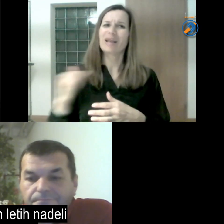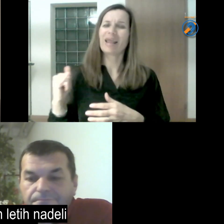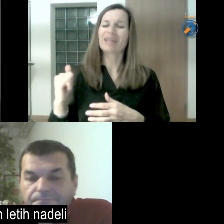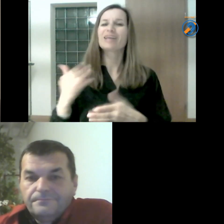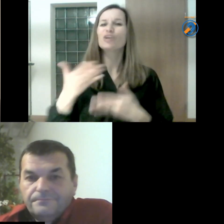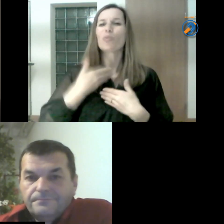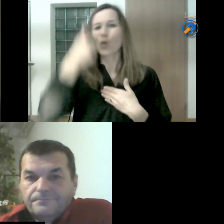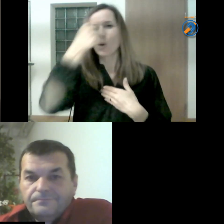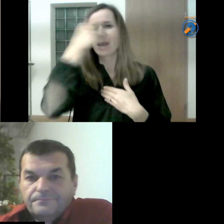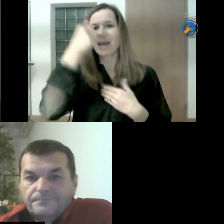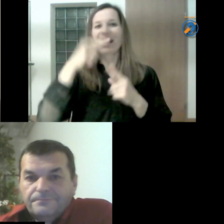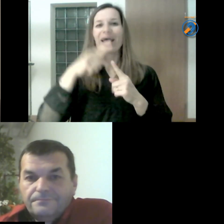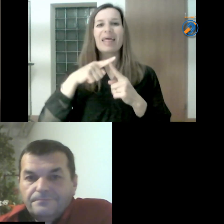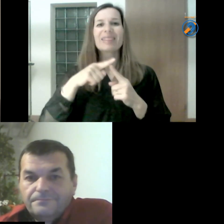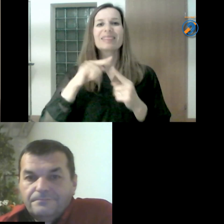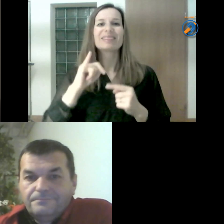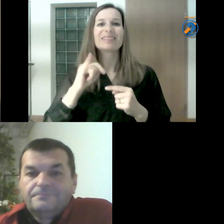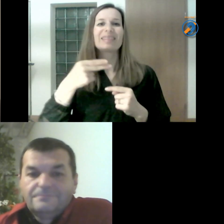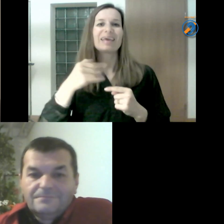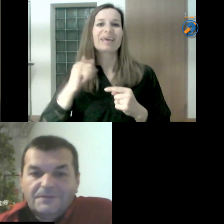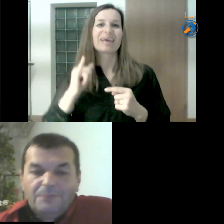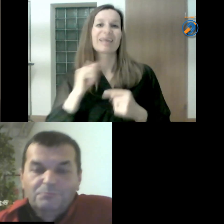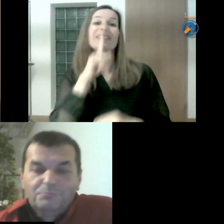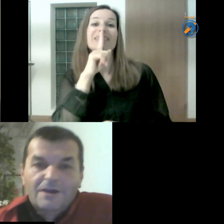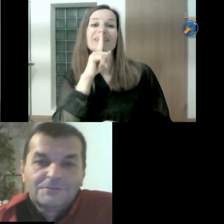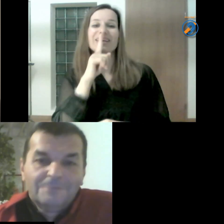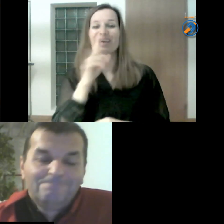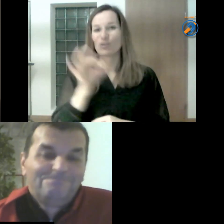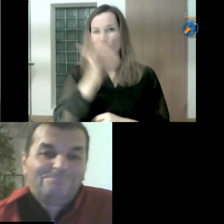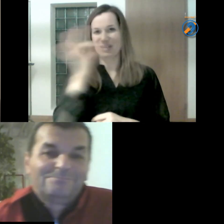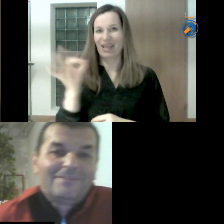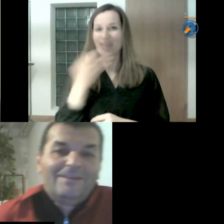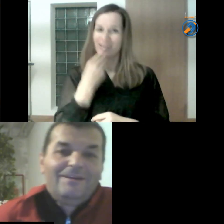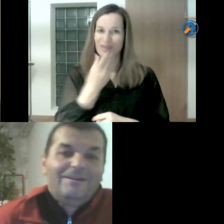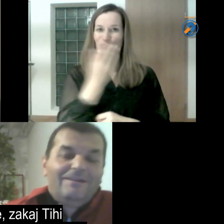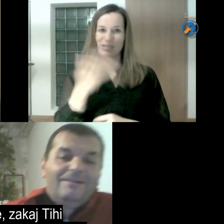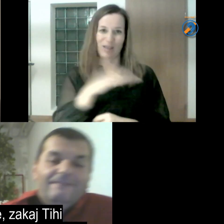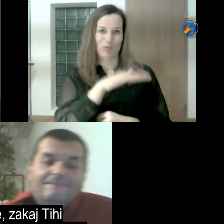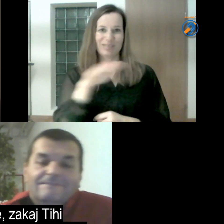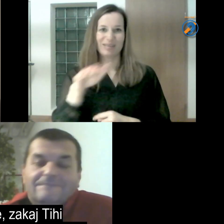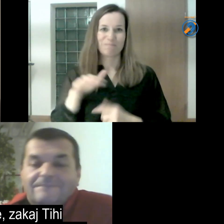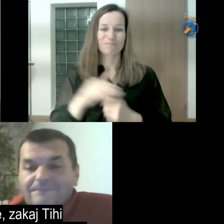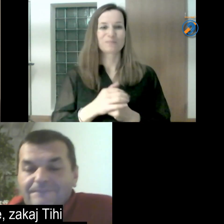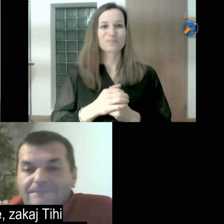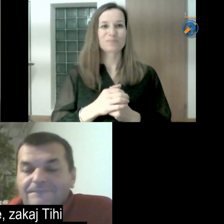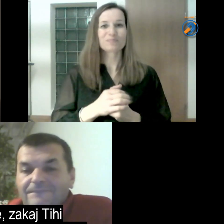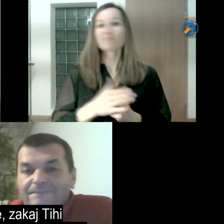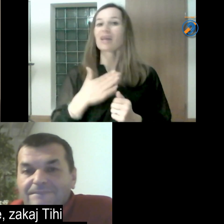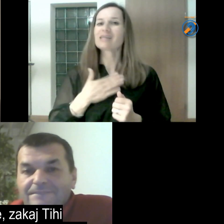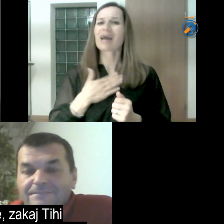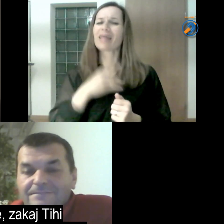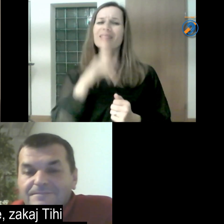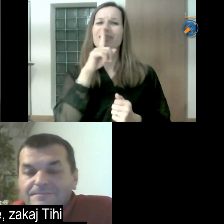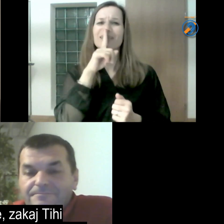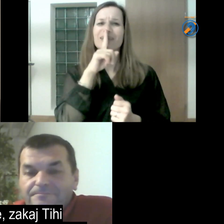Tihi. Tihi, dober dan. Lep pozdrav vsem. Zanima me, zakaj